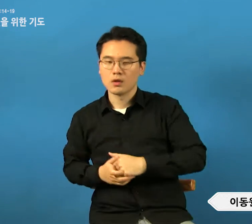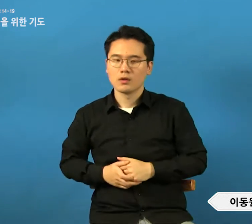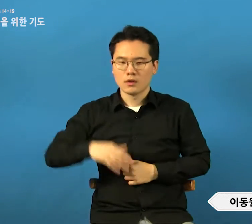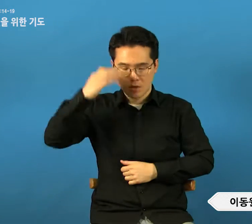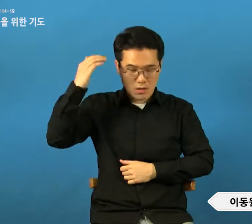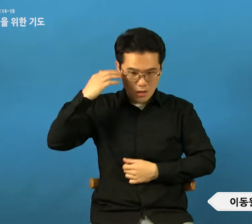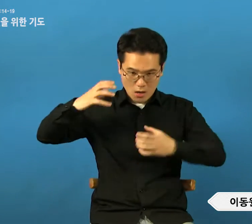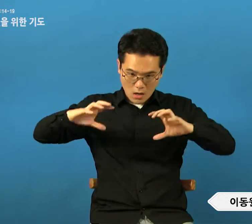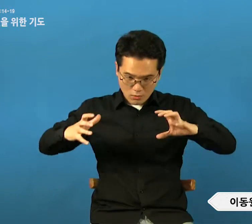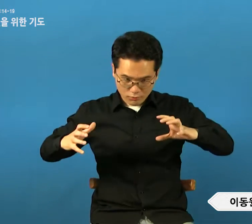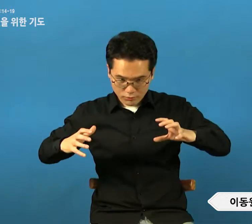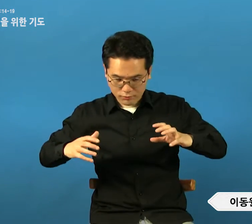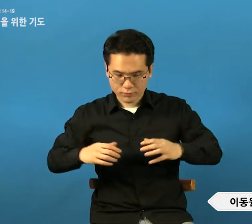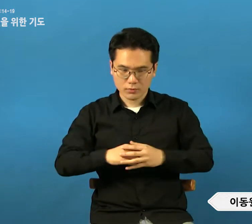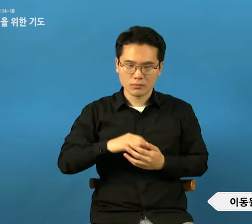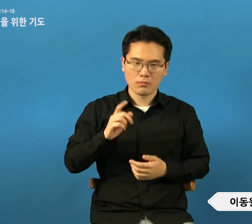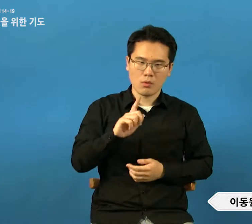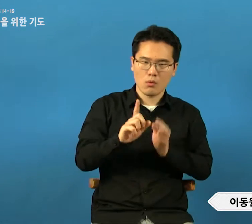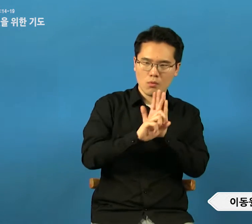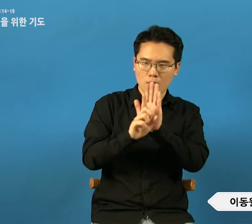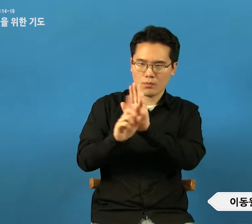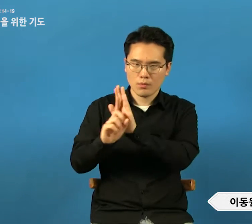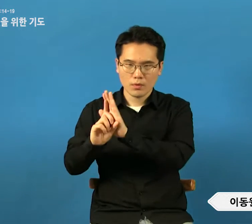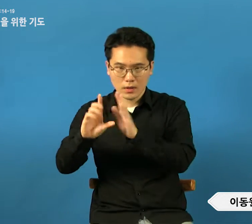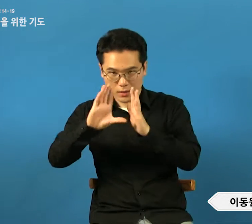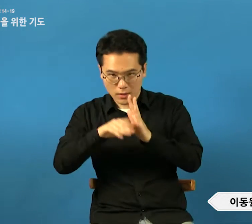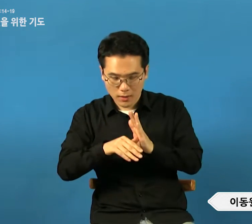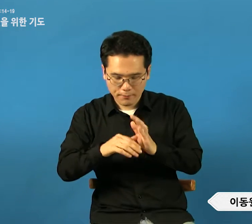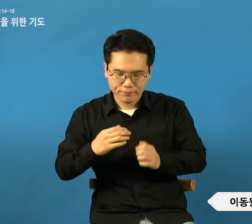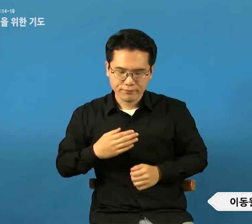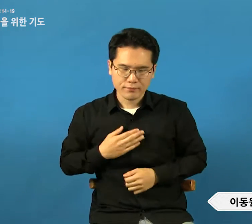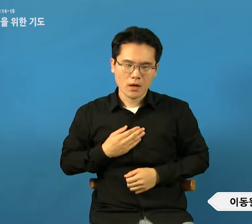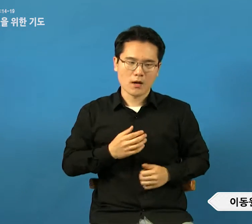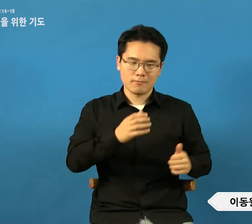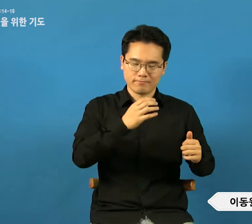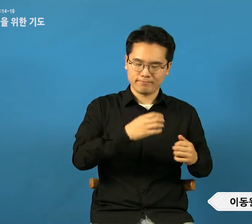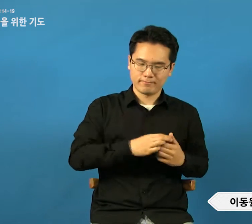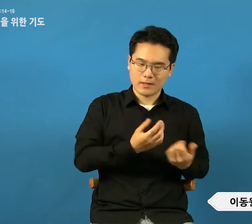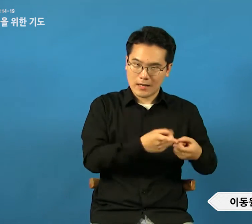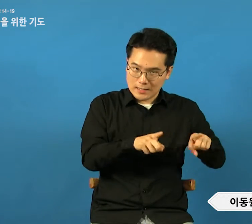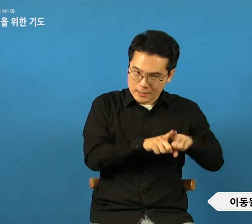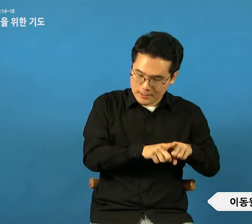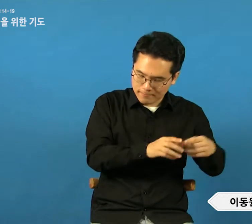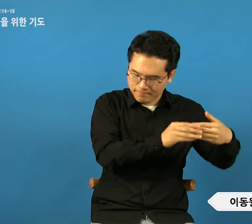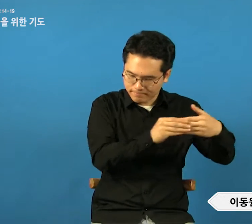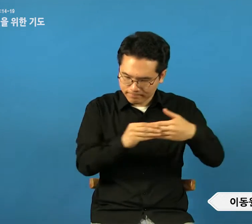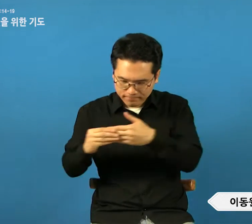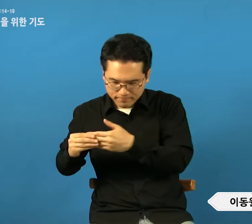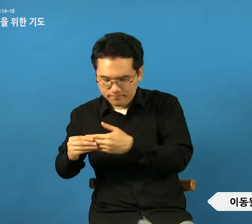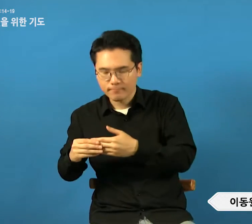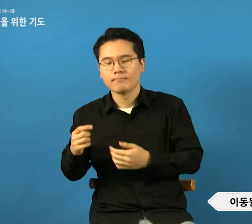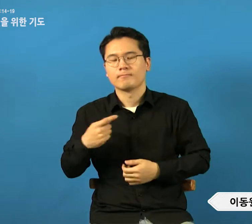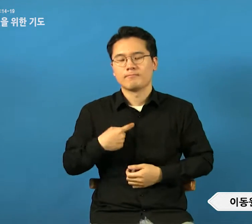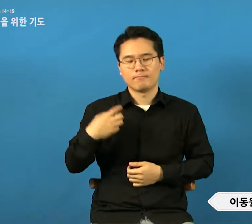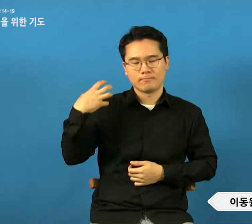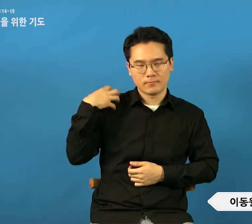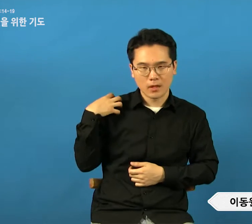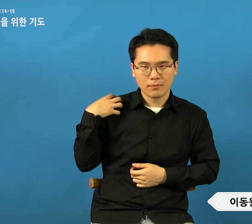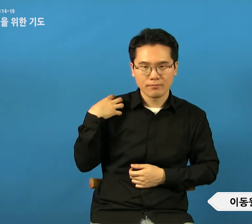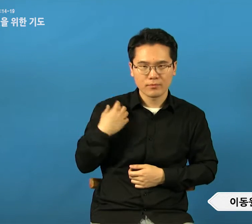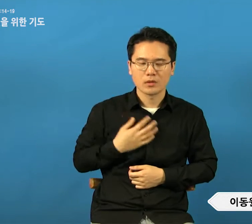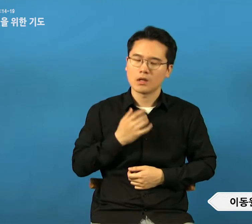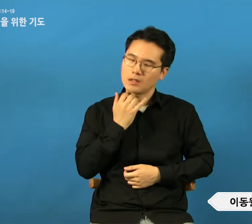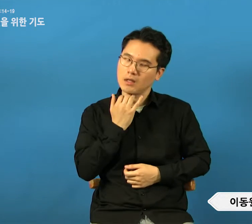하고 일정을 했을 때 그 일정의 일부분을 제가 담당하고 이분을 모시고 다녔어요. 저하고 나이가 비슷해요.